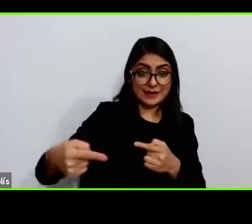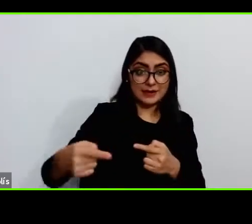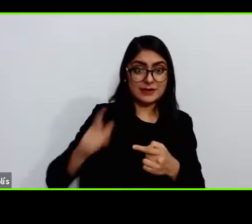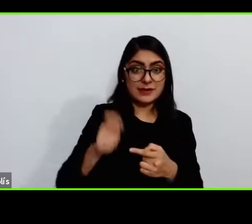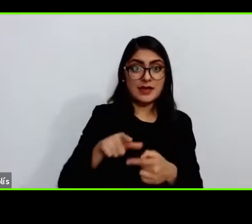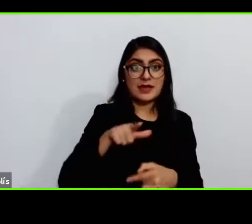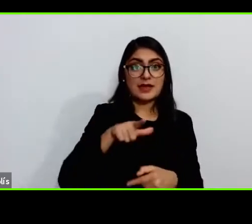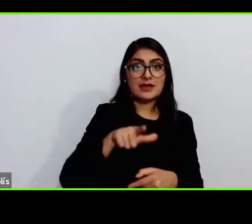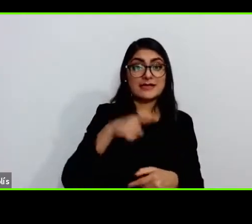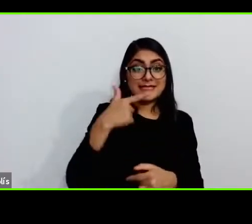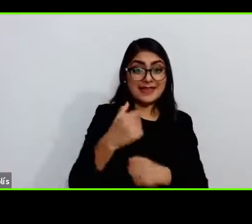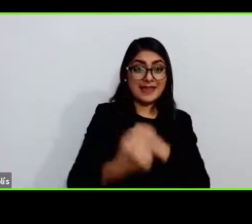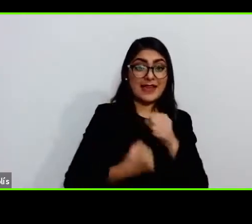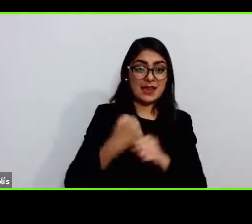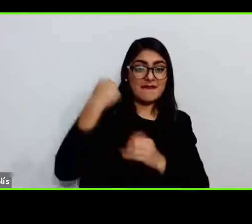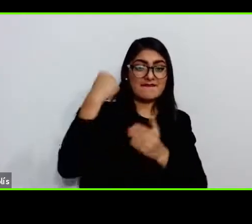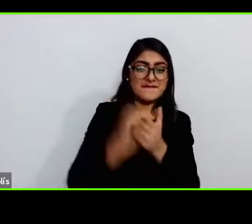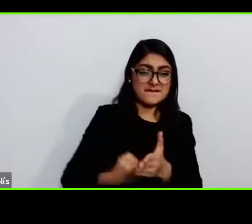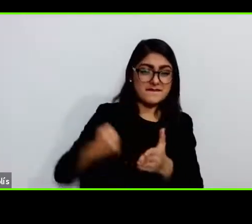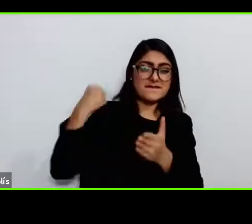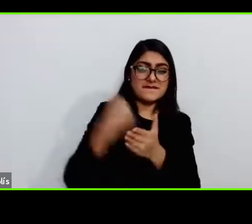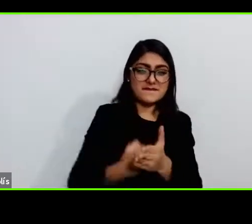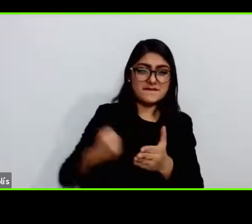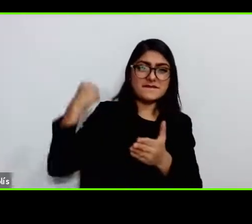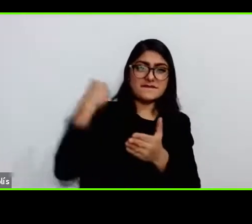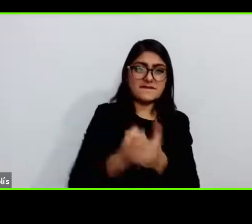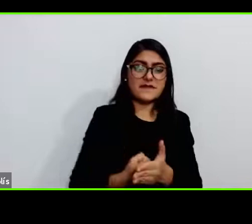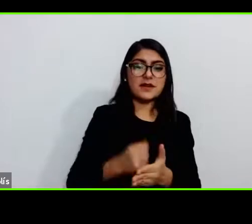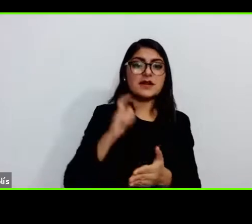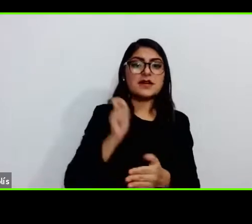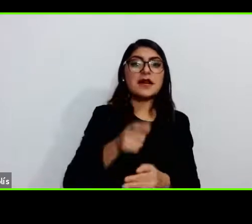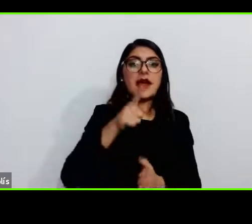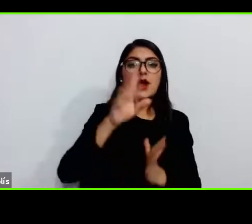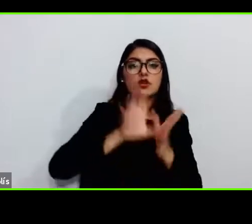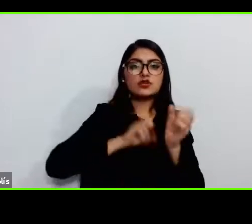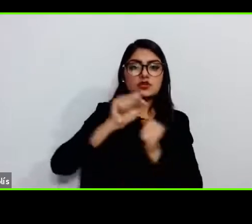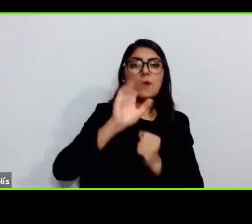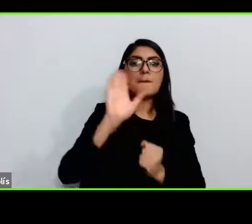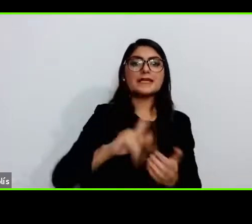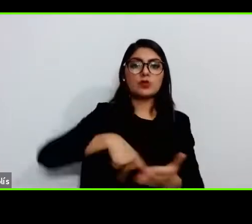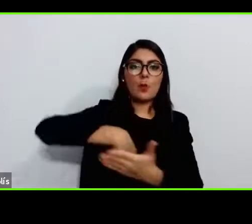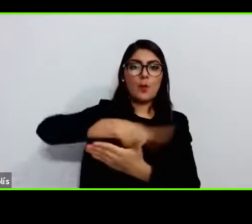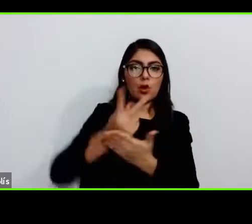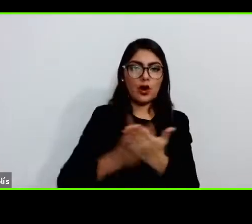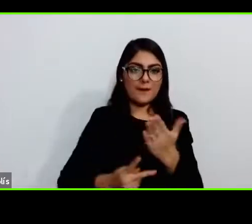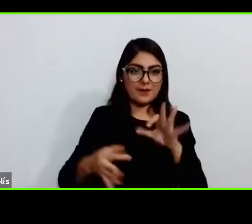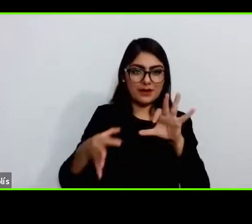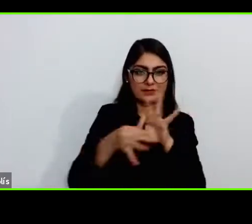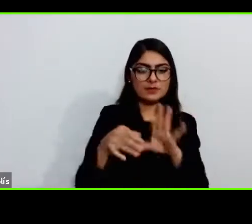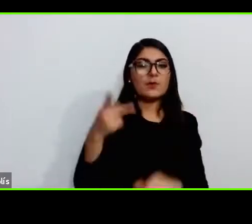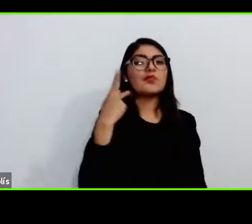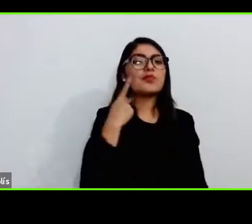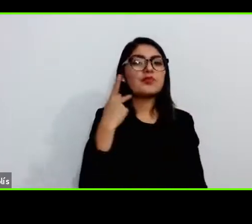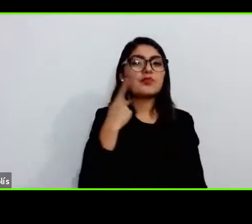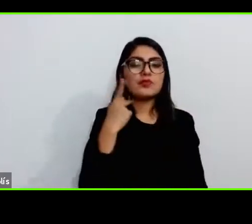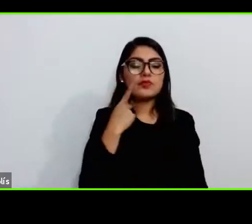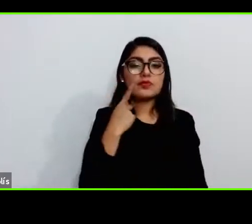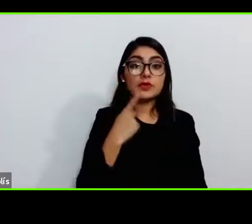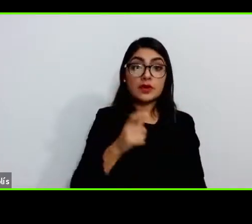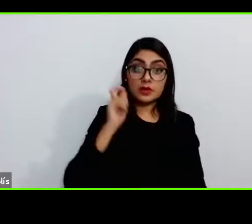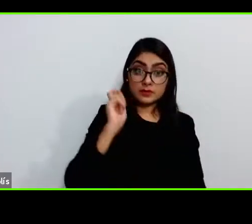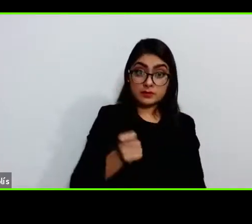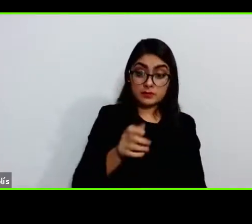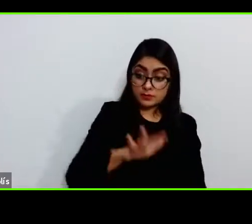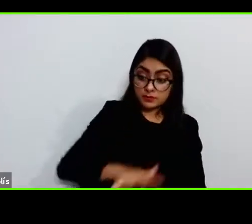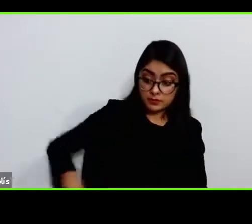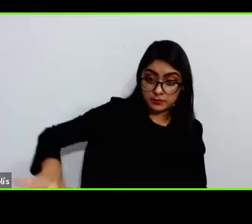en la que lo que venía a ser la Constitución es, digamos, un programa político, ¿no? Y entonces que se cumplía en la medida de las condiciones y de